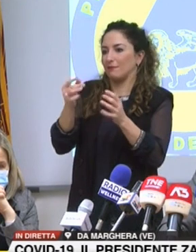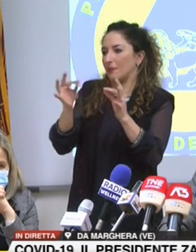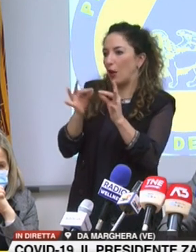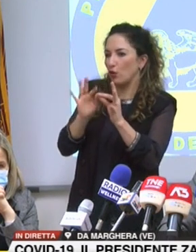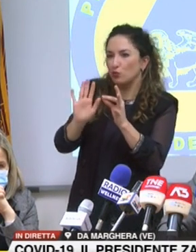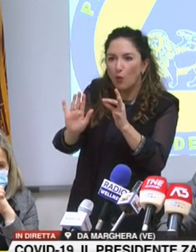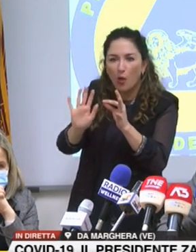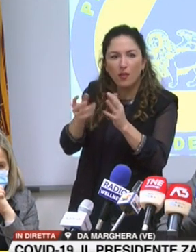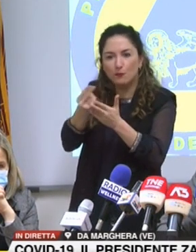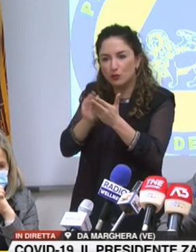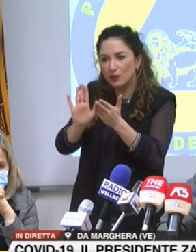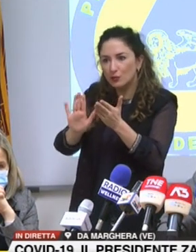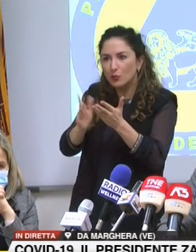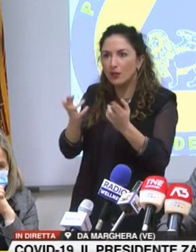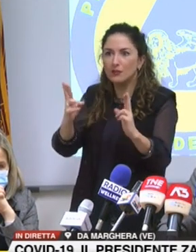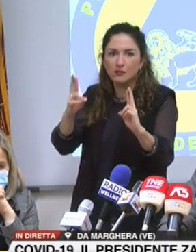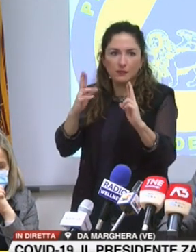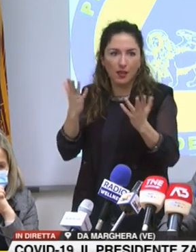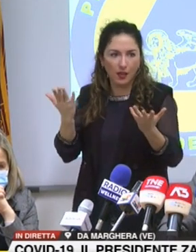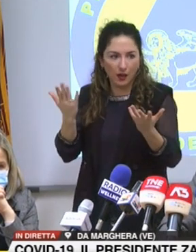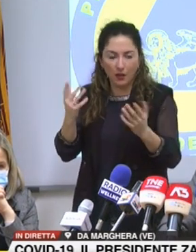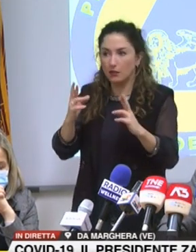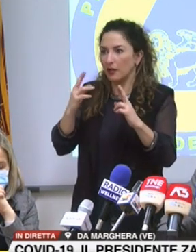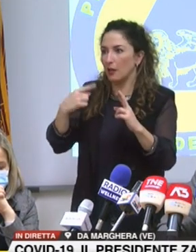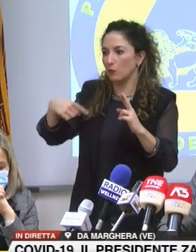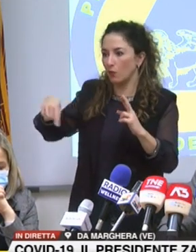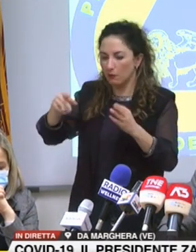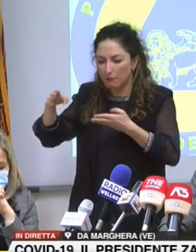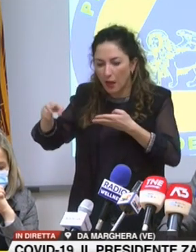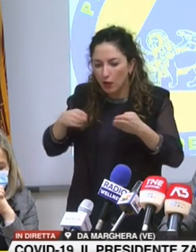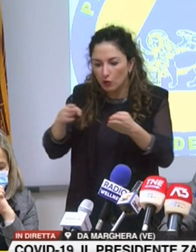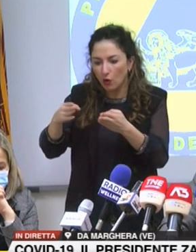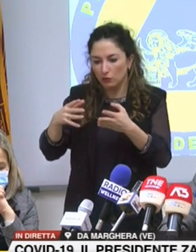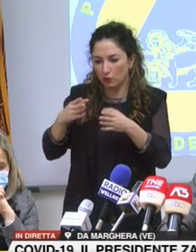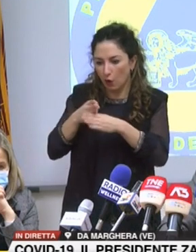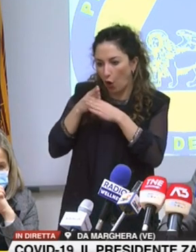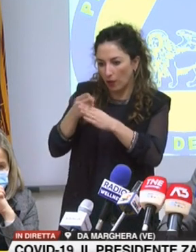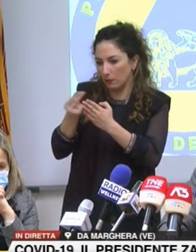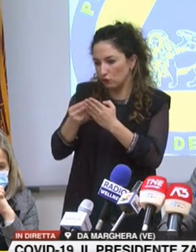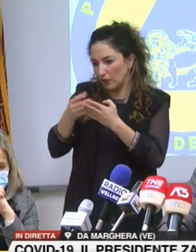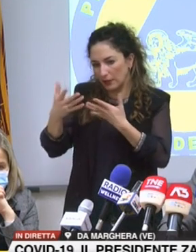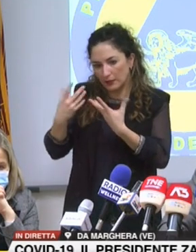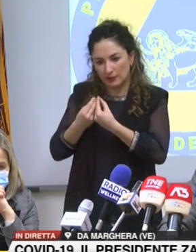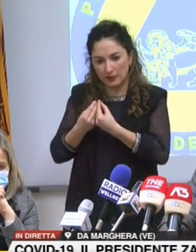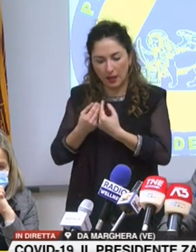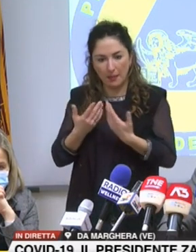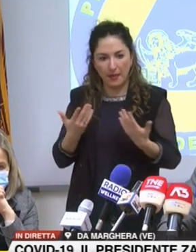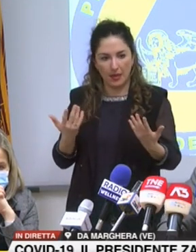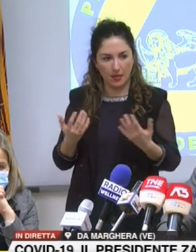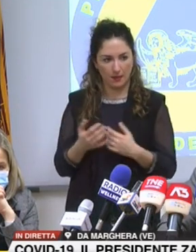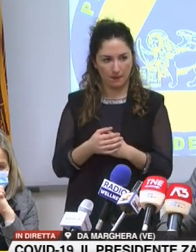delle progettualità, si spera, no? Uno dice condividiamo questo percorso assieme per questi progetti.